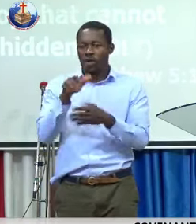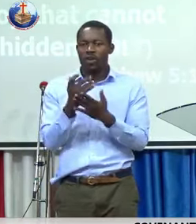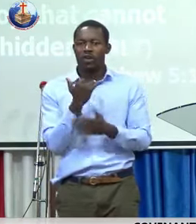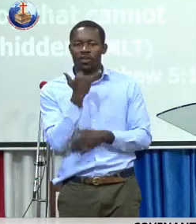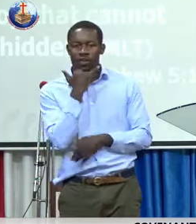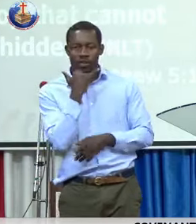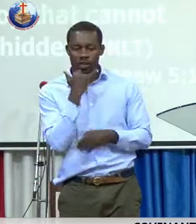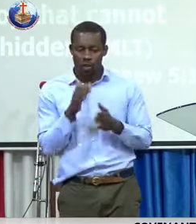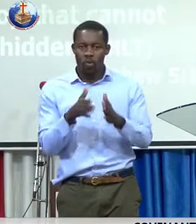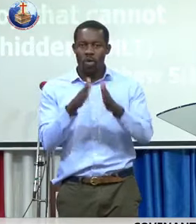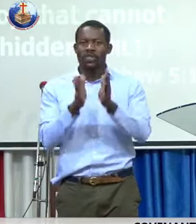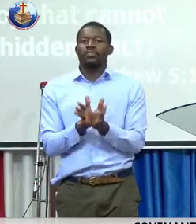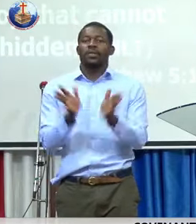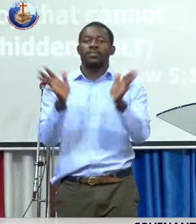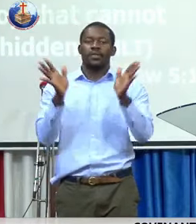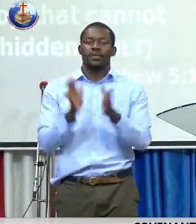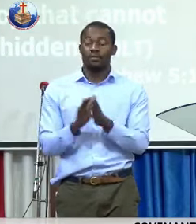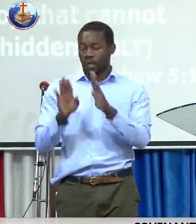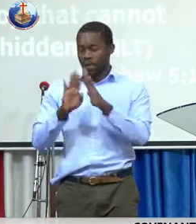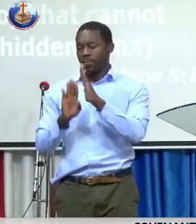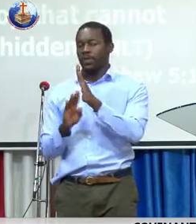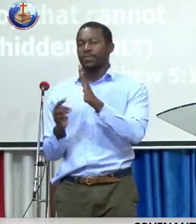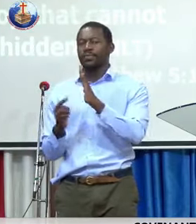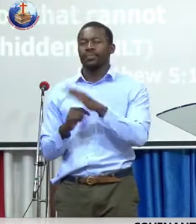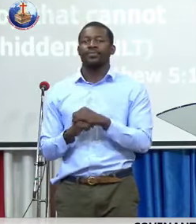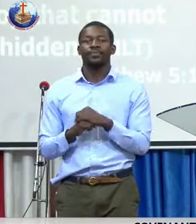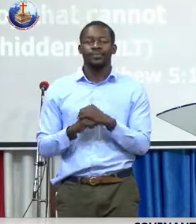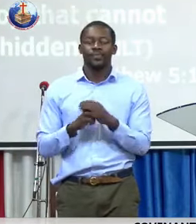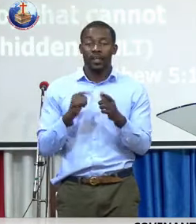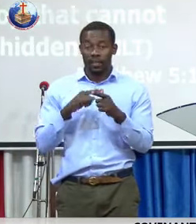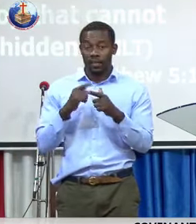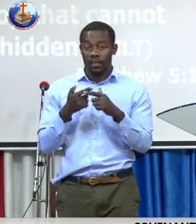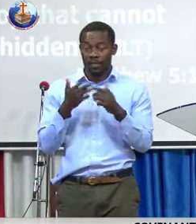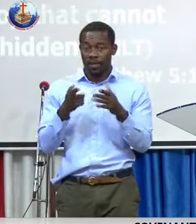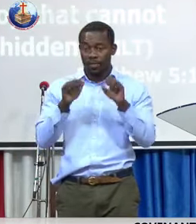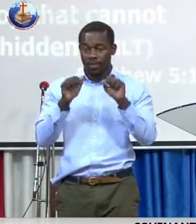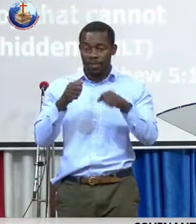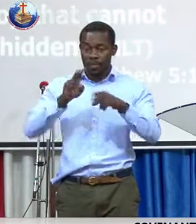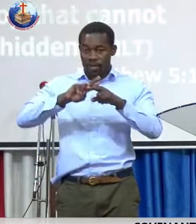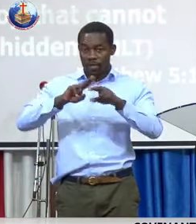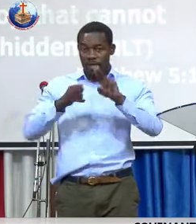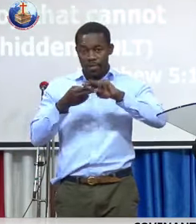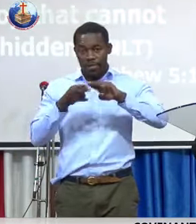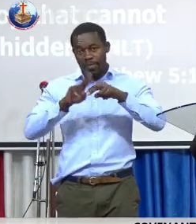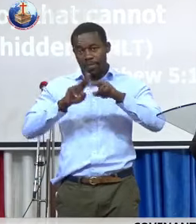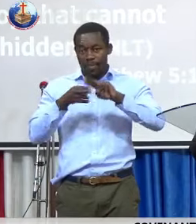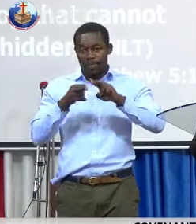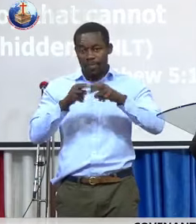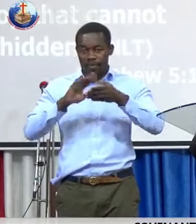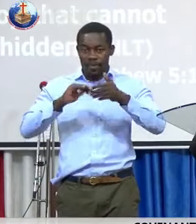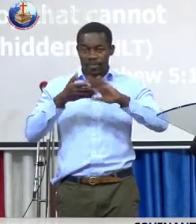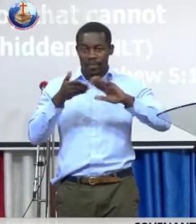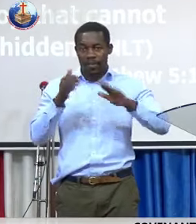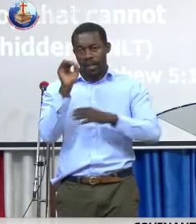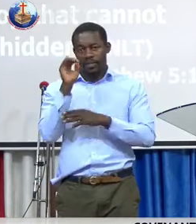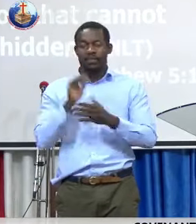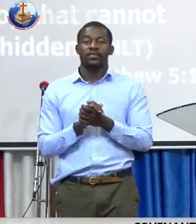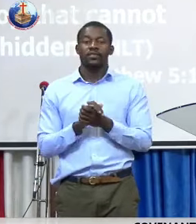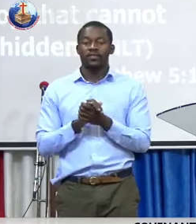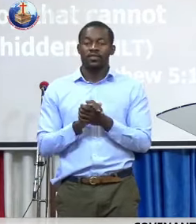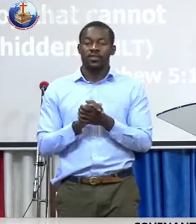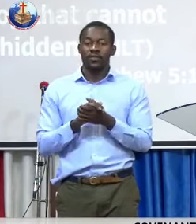Limekusudiwa kuanika njia zetu mbaya. So that it can bring us to a point of repentance. Ili kwamba litulete mahali ambapo tutatubu.